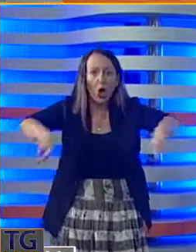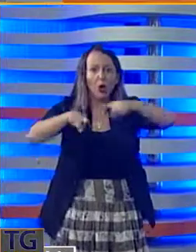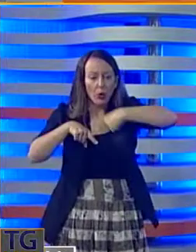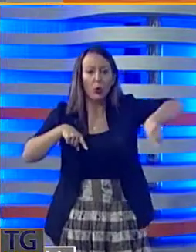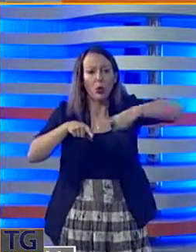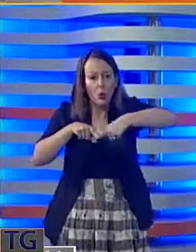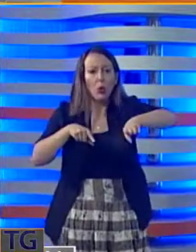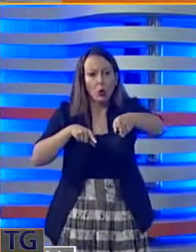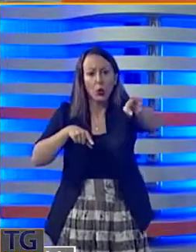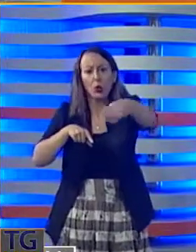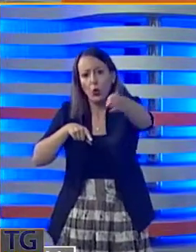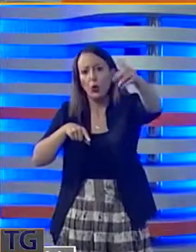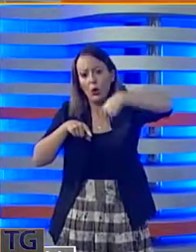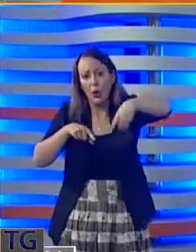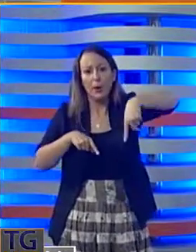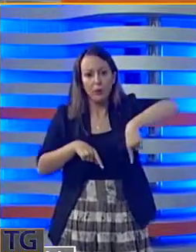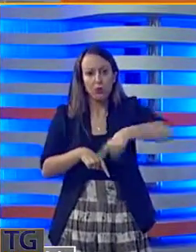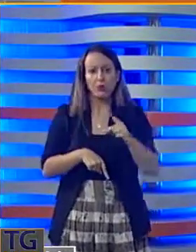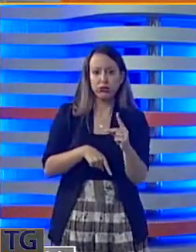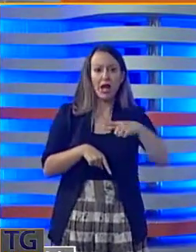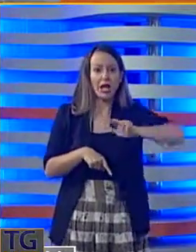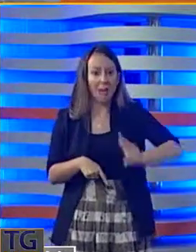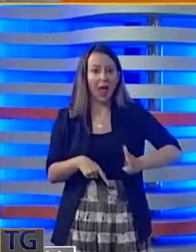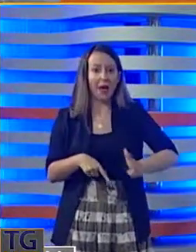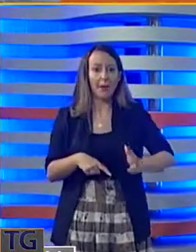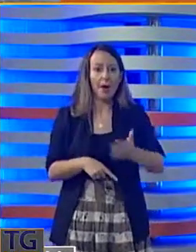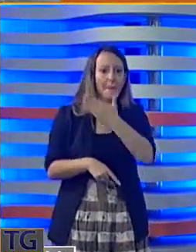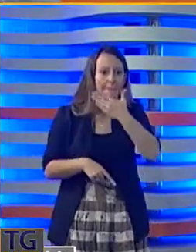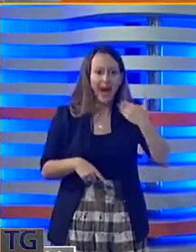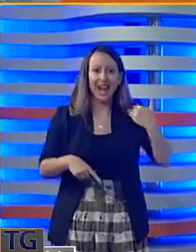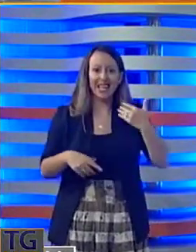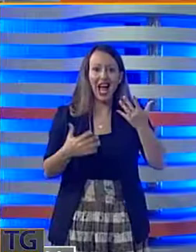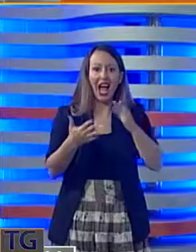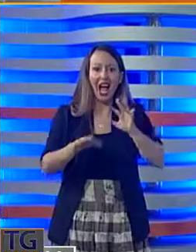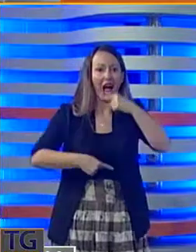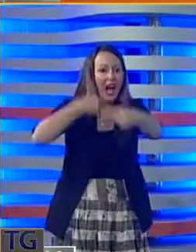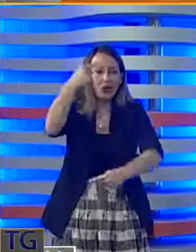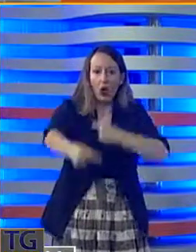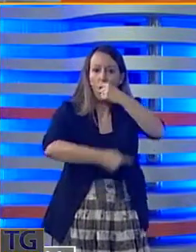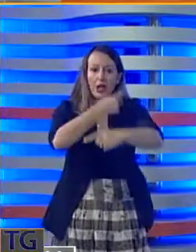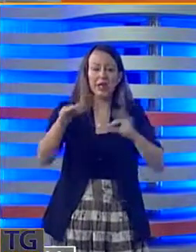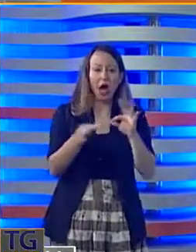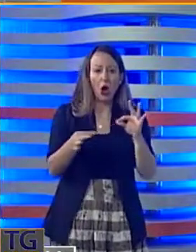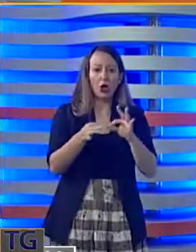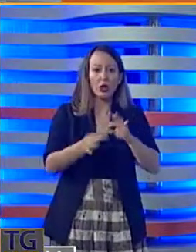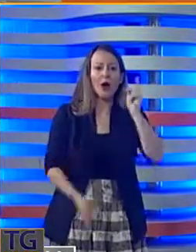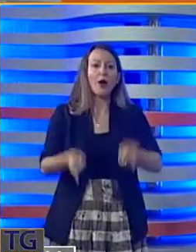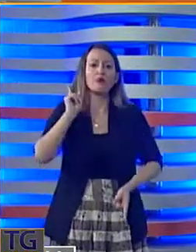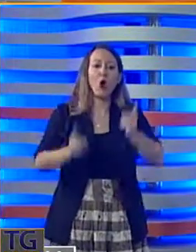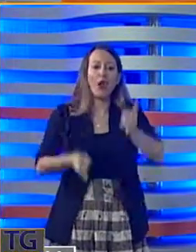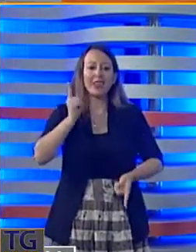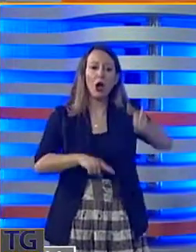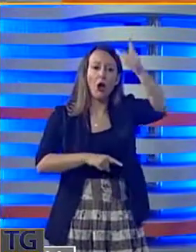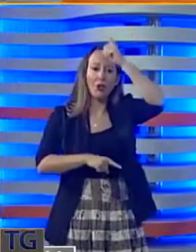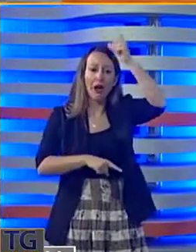Da 48 ore continua la riunione fiume nella sede del PD a Palermo. Manca ancora l'accordo politico